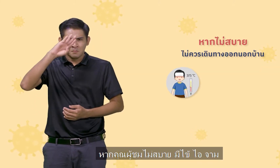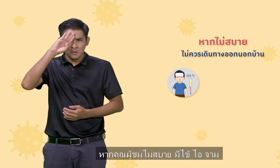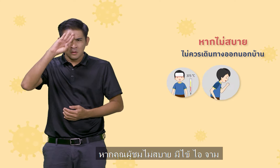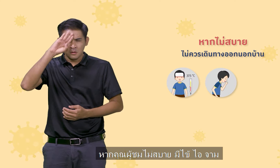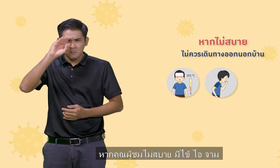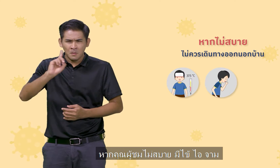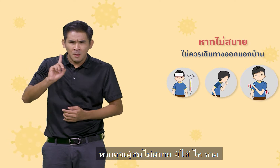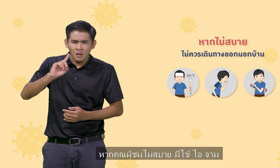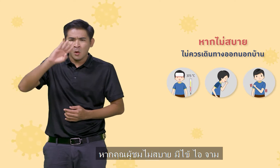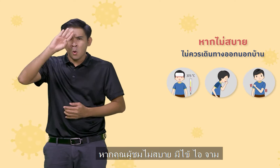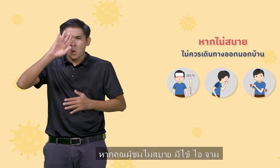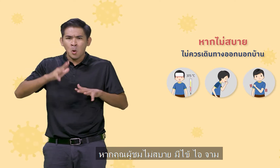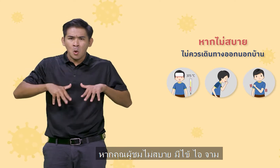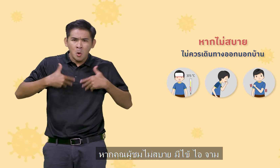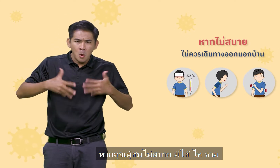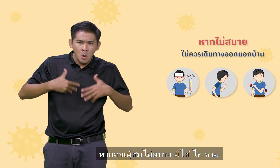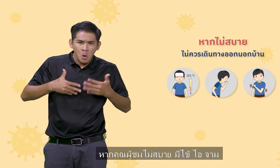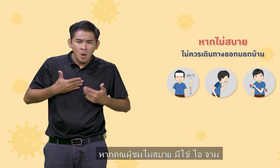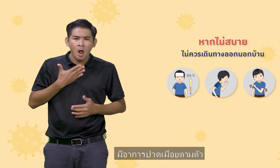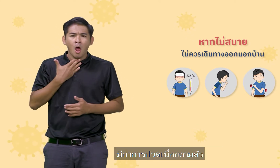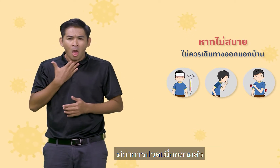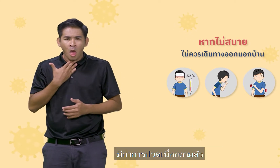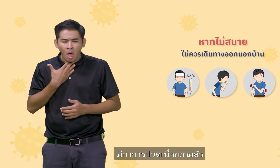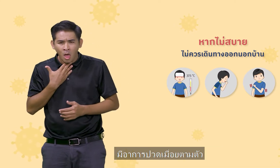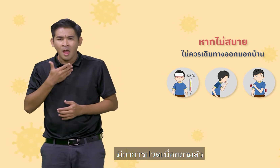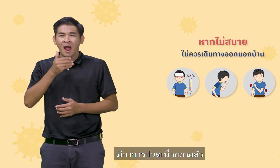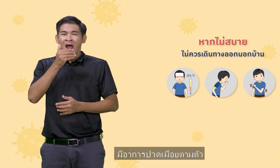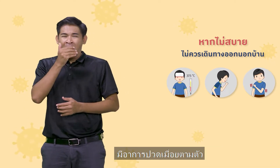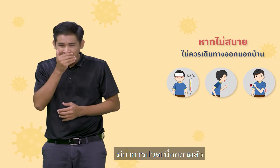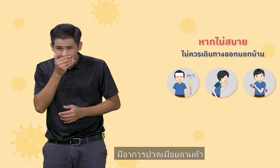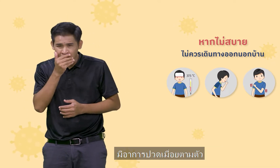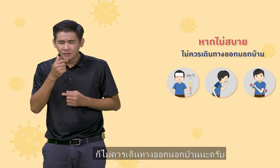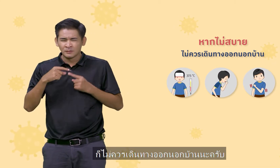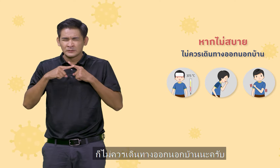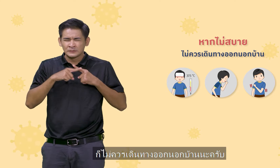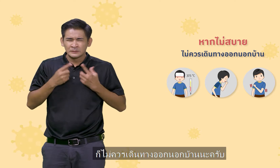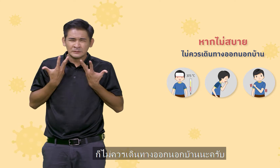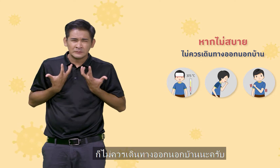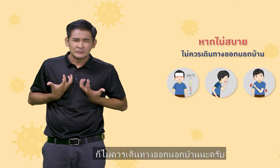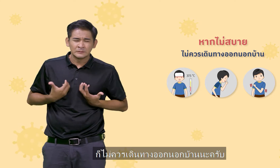ไข้ไอจามมีอาการปวดเมื่อยตามตัวก็ไม่ควรเดินทางออกนอกบ้านนะ